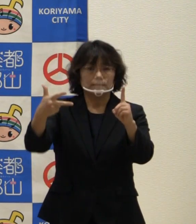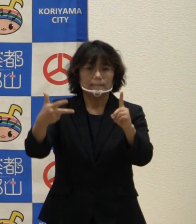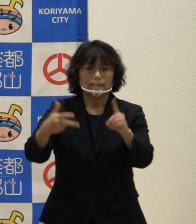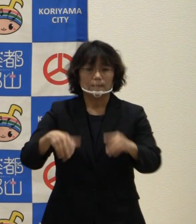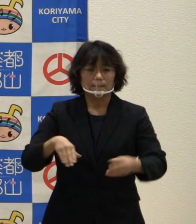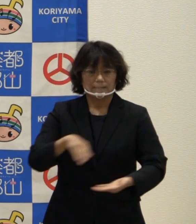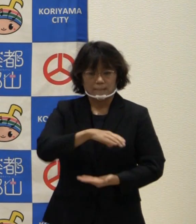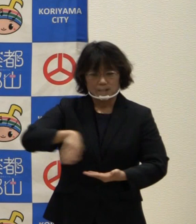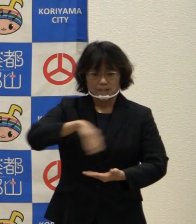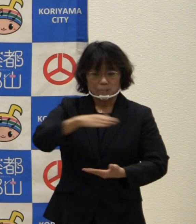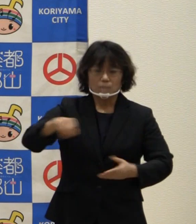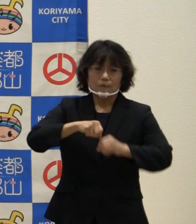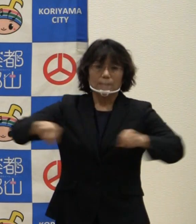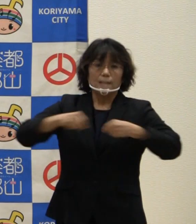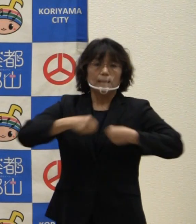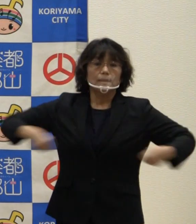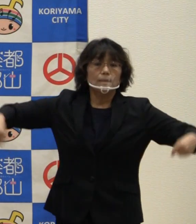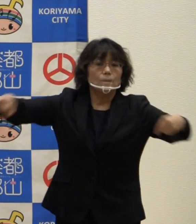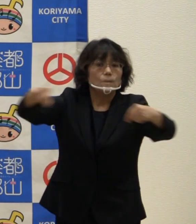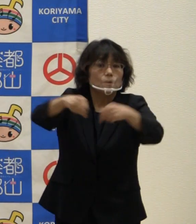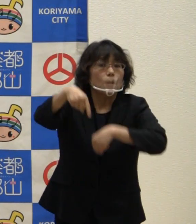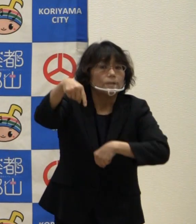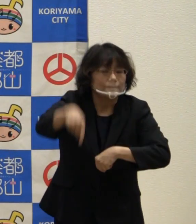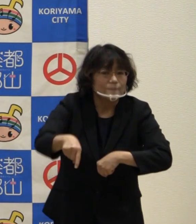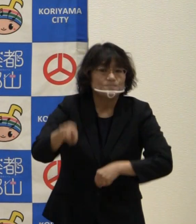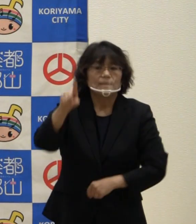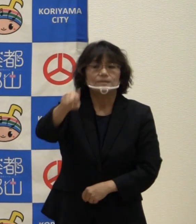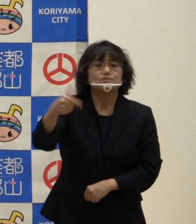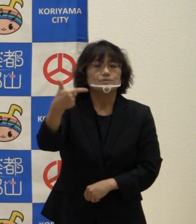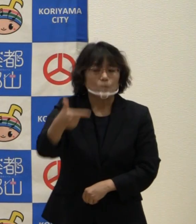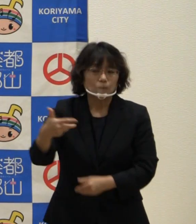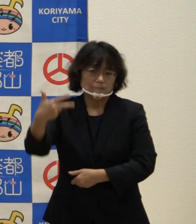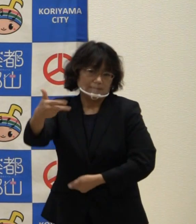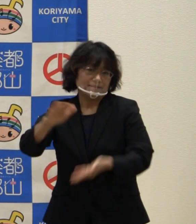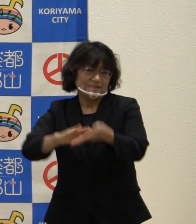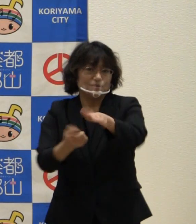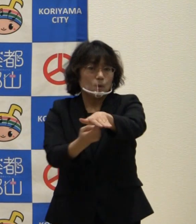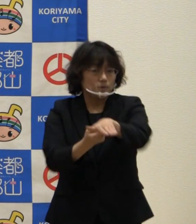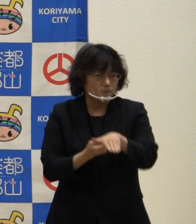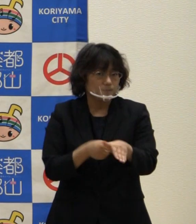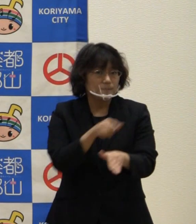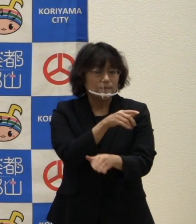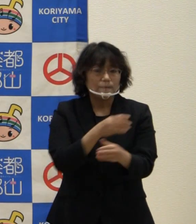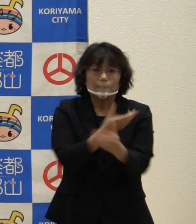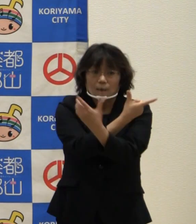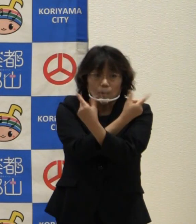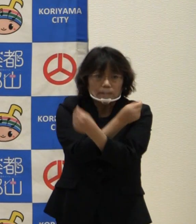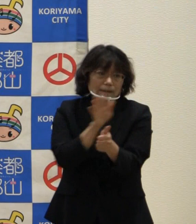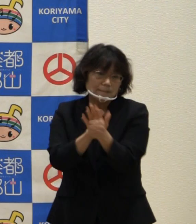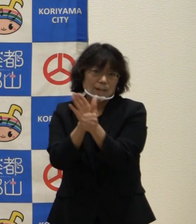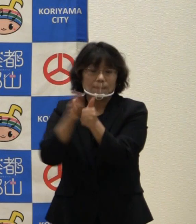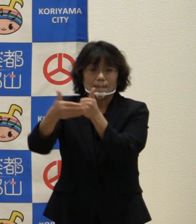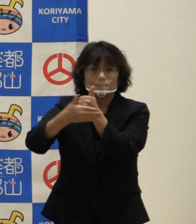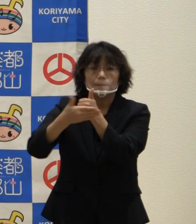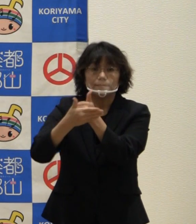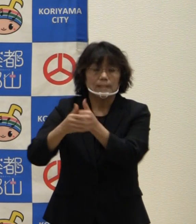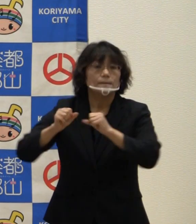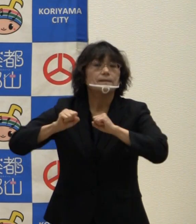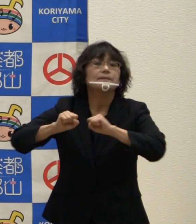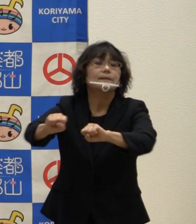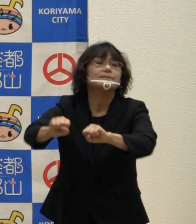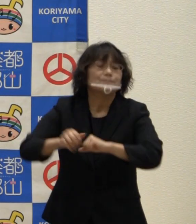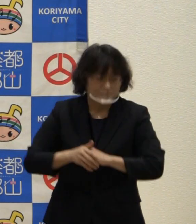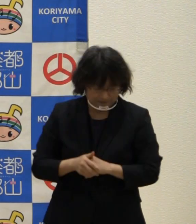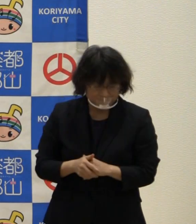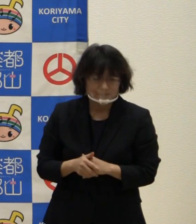持続的発展、16市町村がお互いにこれまで対抗支援、といったことで実